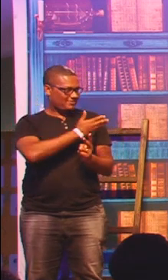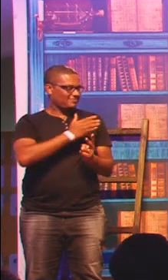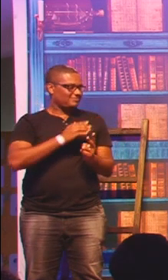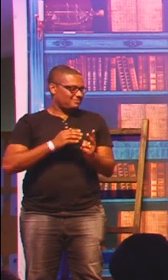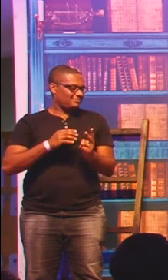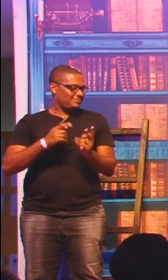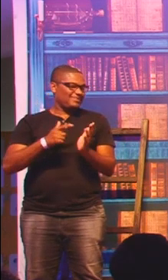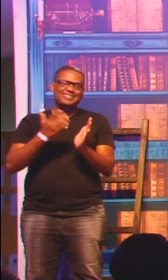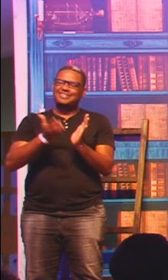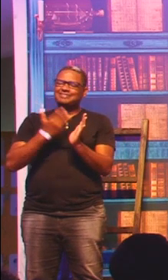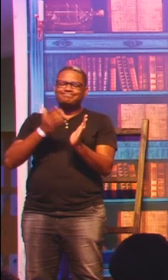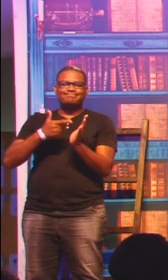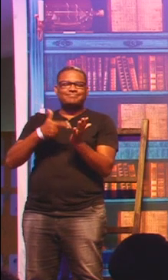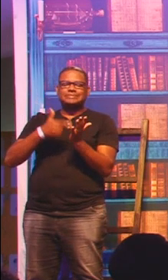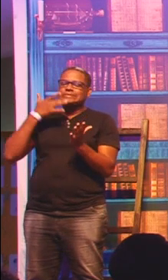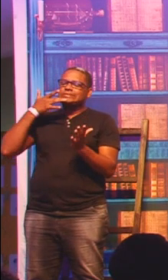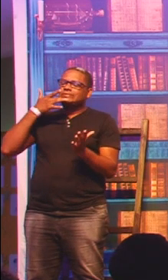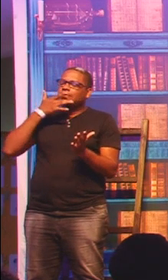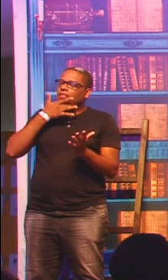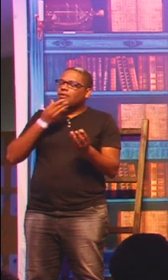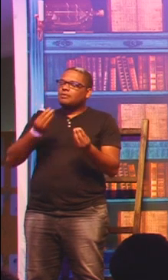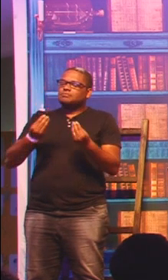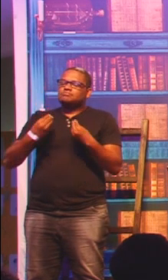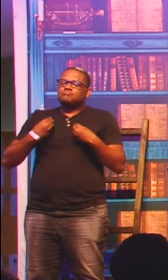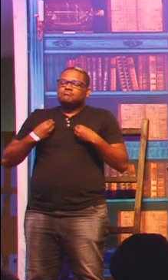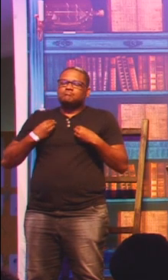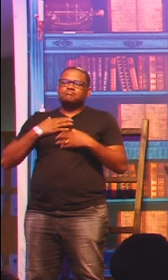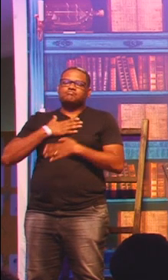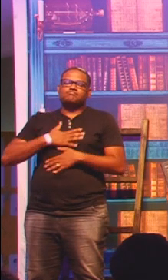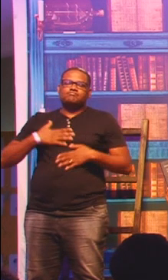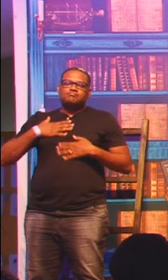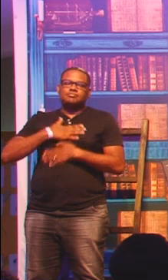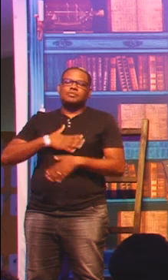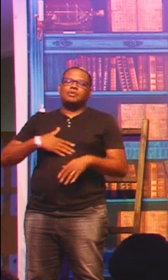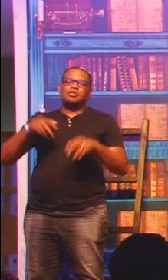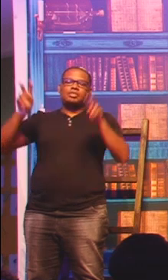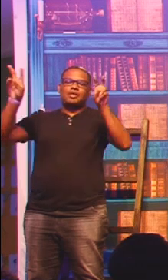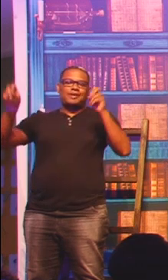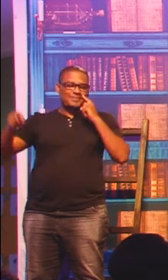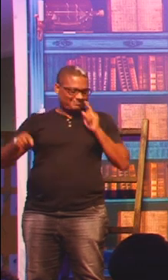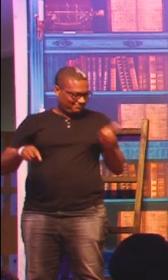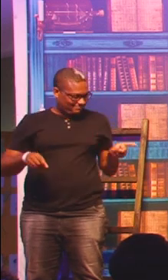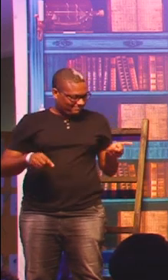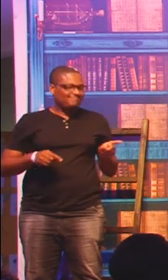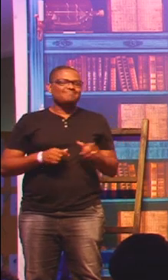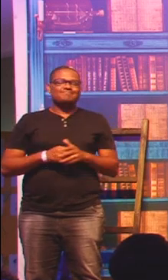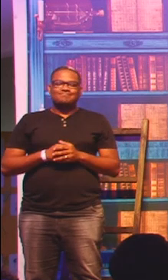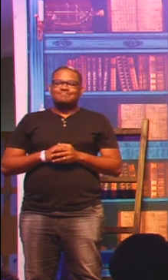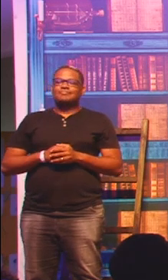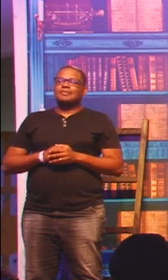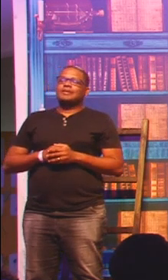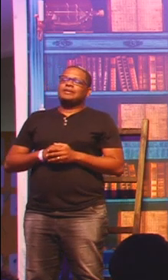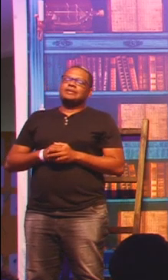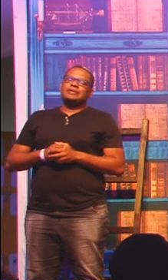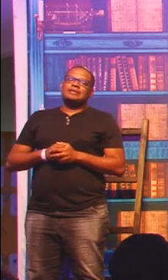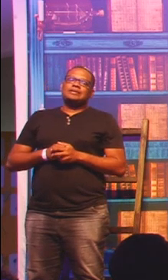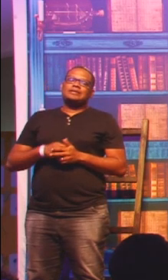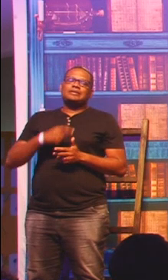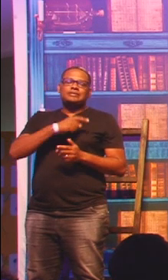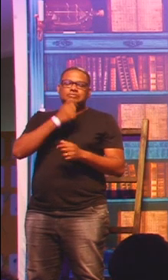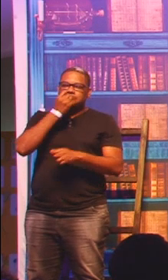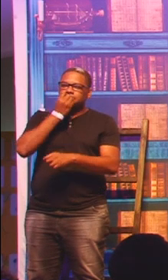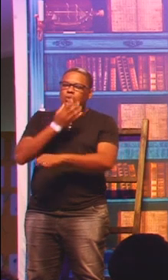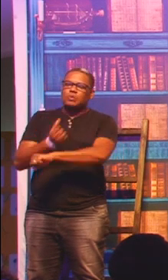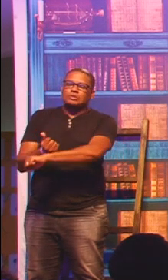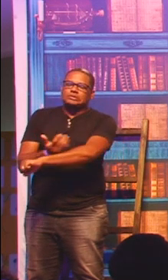pouco, que essa delícia que ele escreveu, que é A Imensidão Íntima dos Carneiros, um livro comovente, ao mesmo